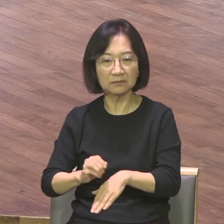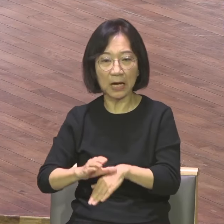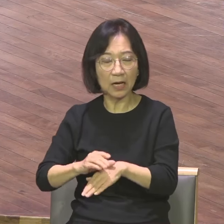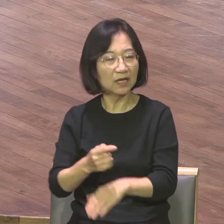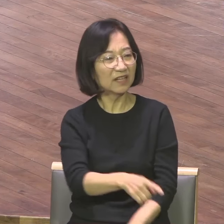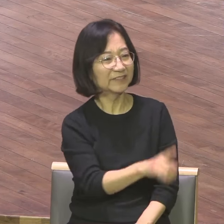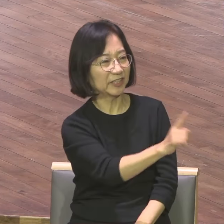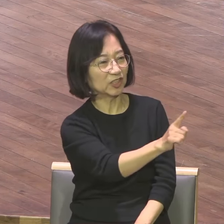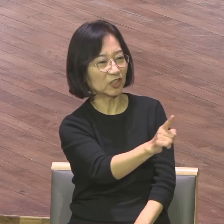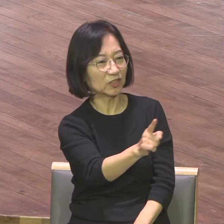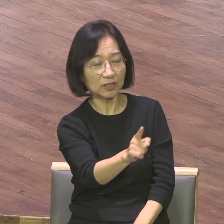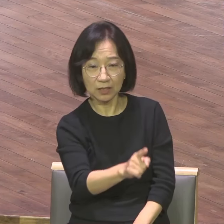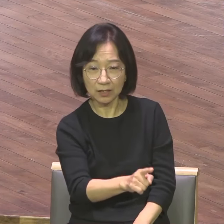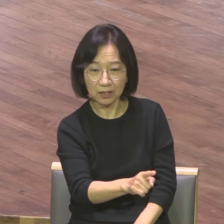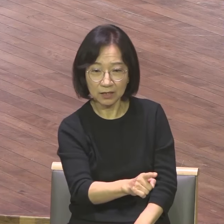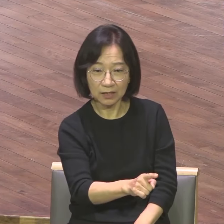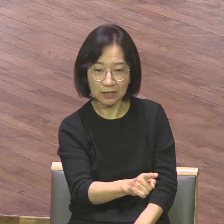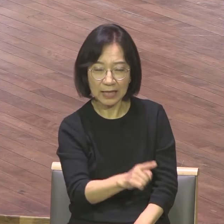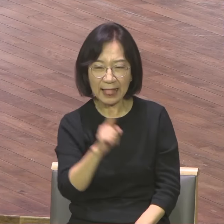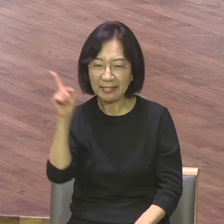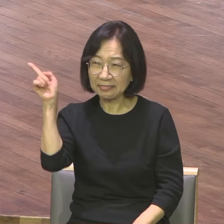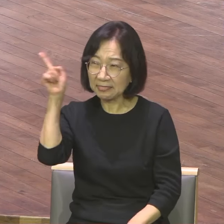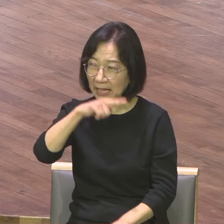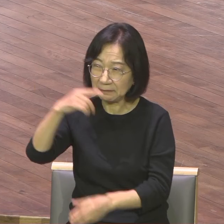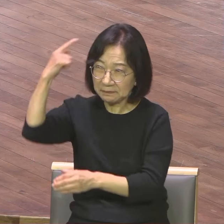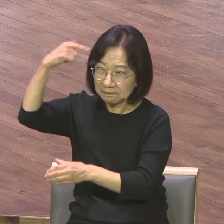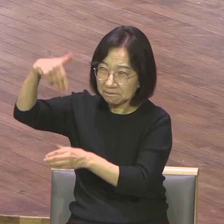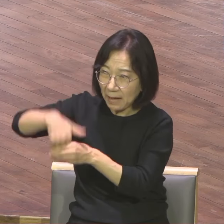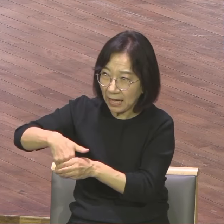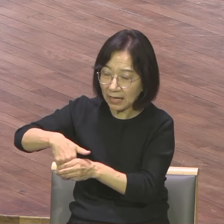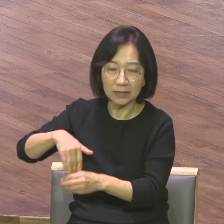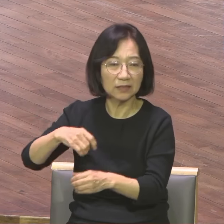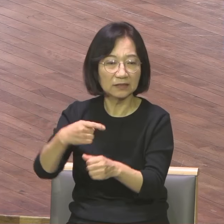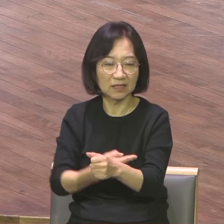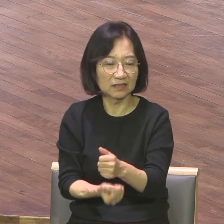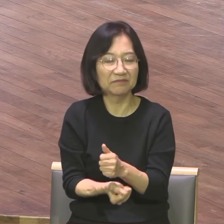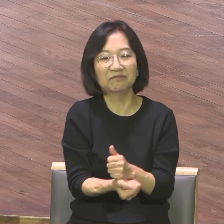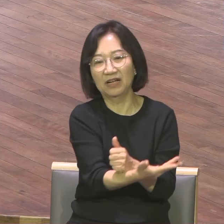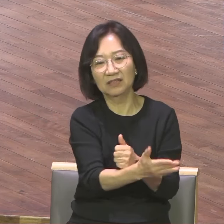뭔가 잘못된 가시가 팍 박혀 있어.